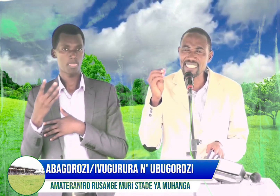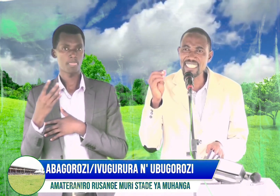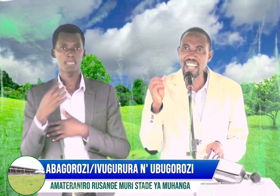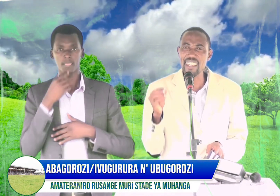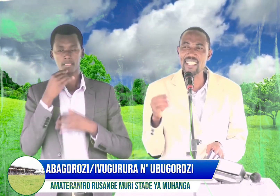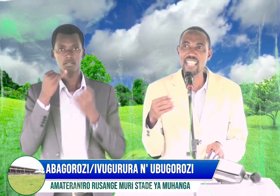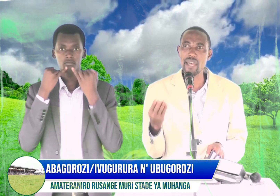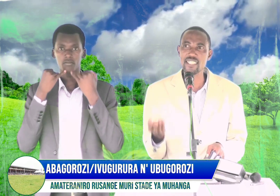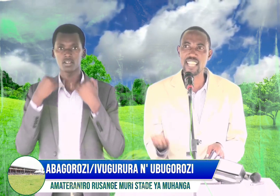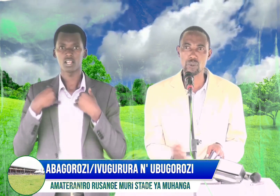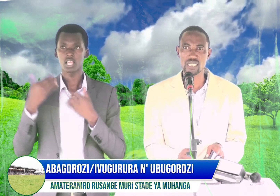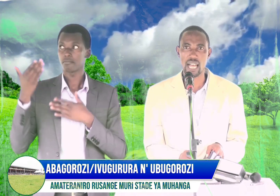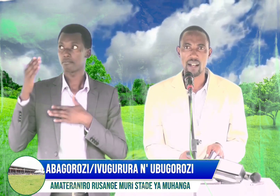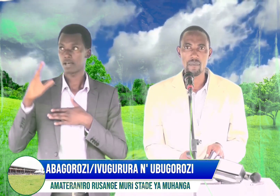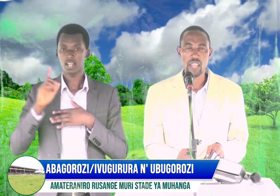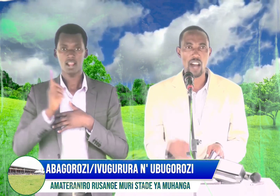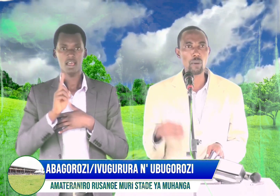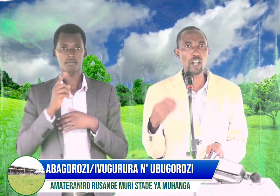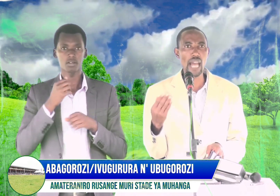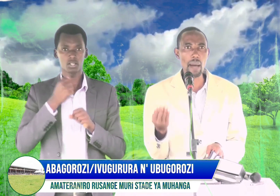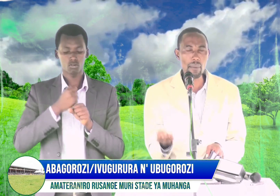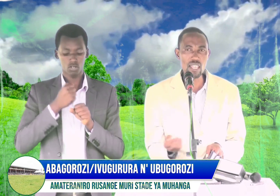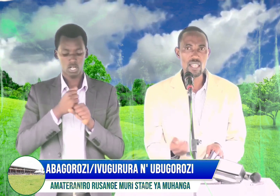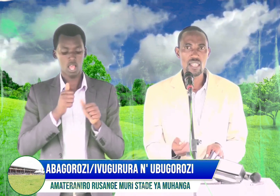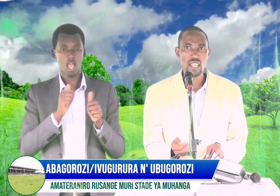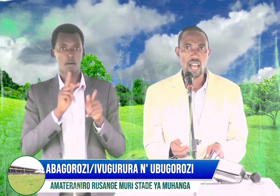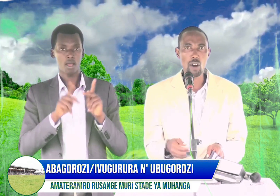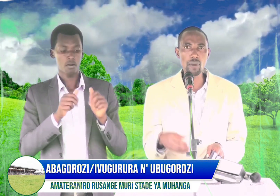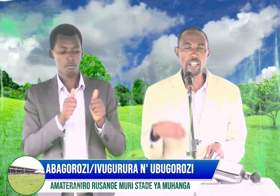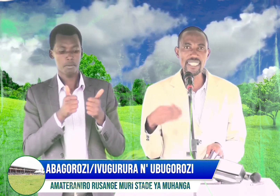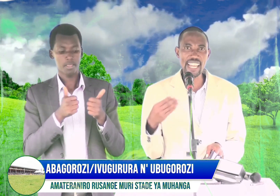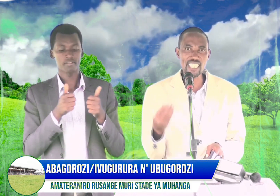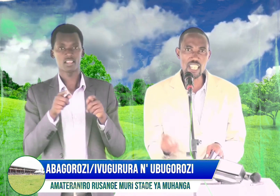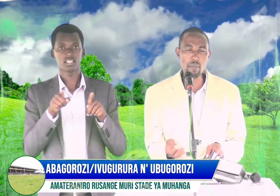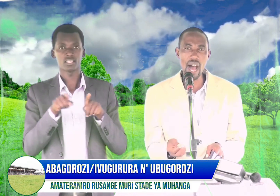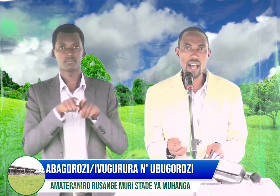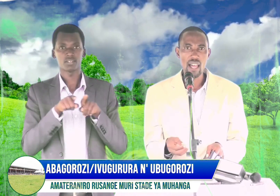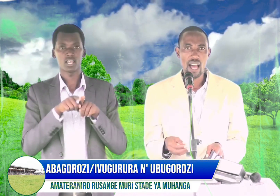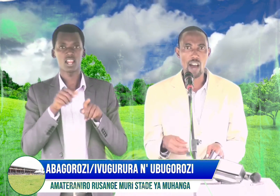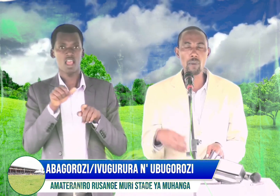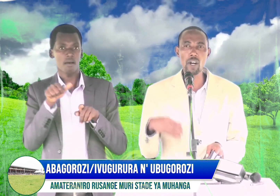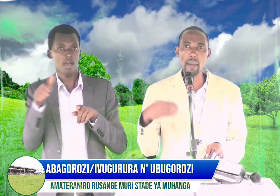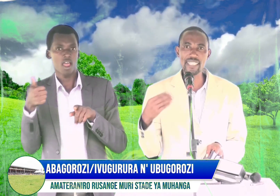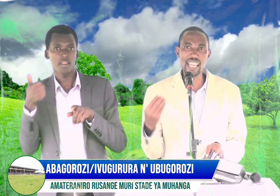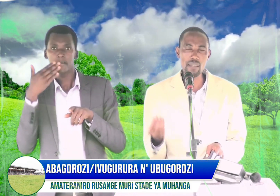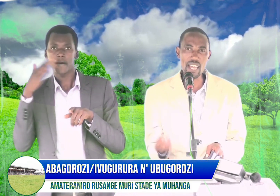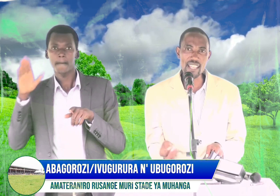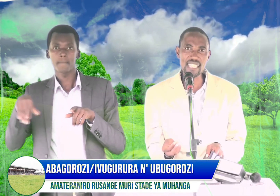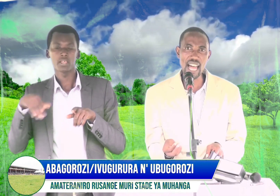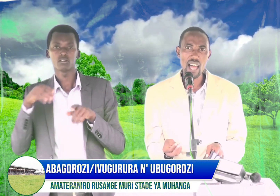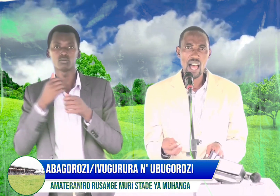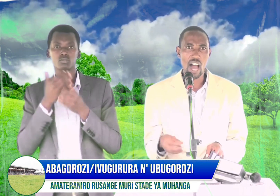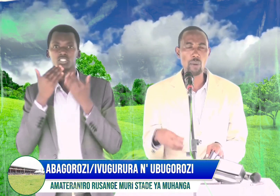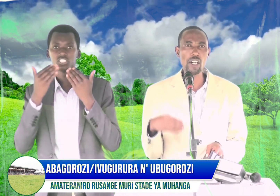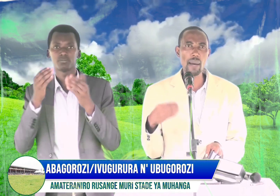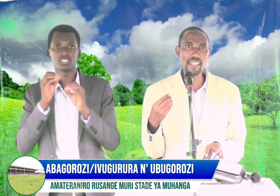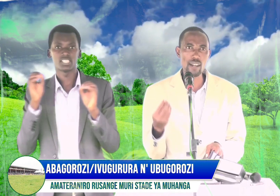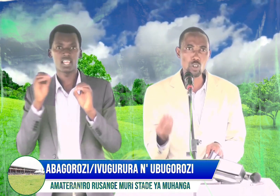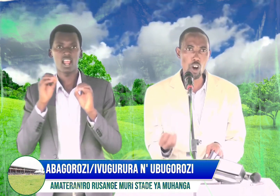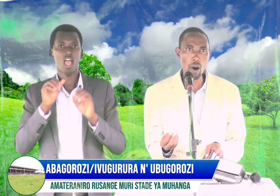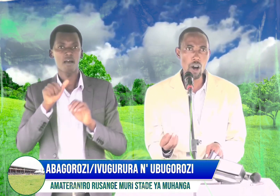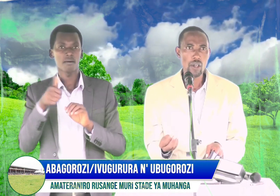Imana itagirira neza beza gusa, ahubwo n'ababi, ahubwo n'indashima, ahubwo n'abatari beza,